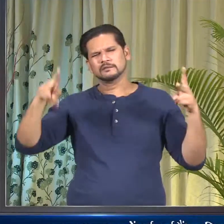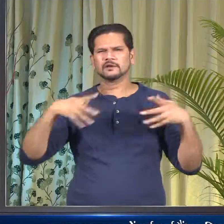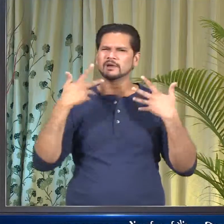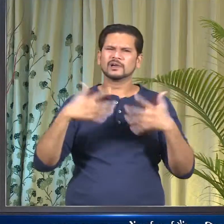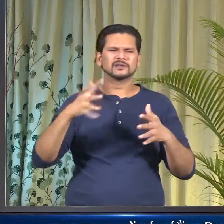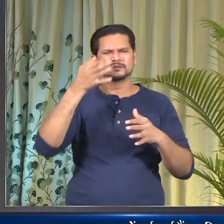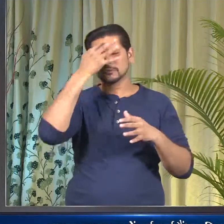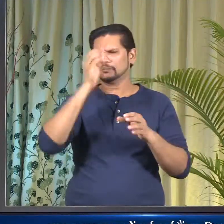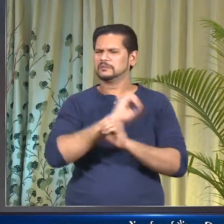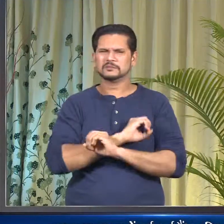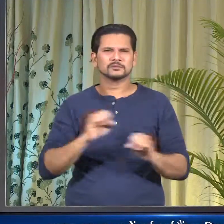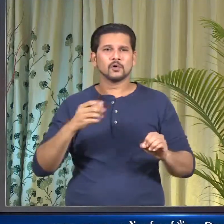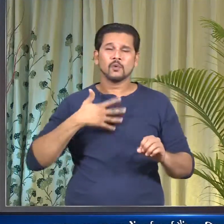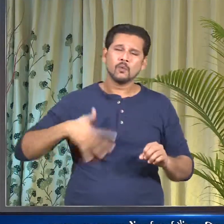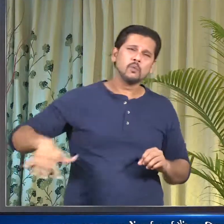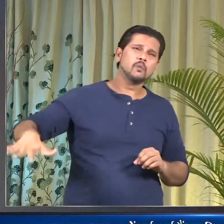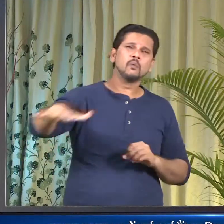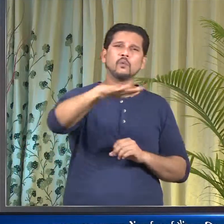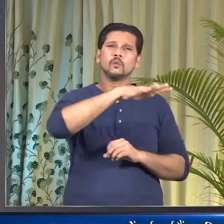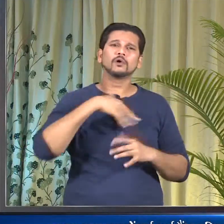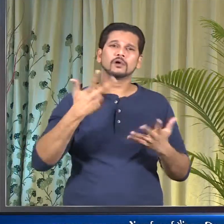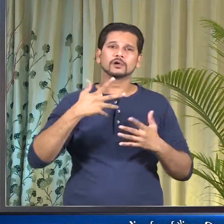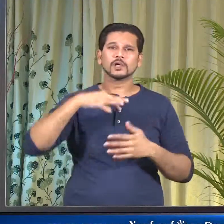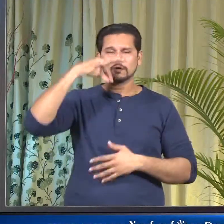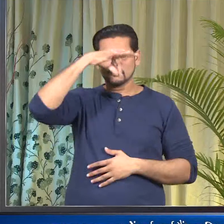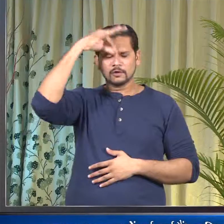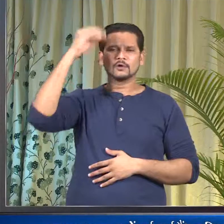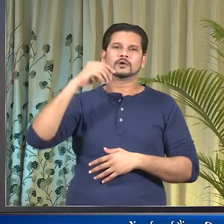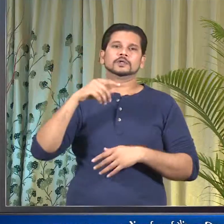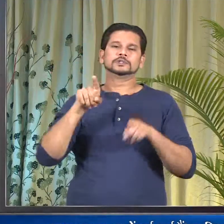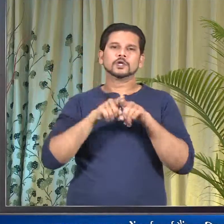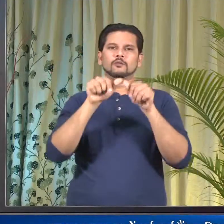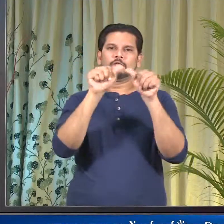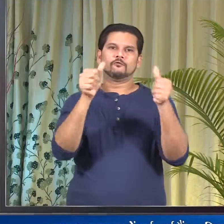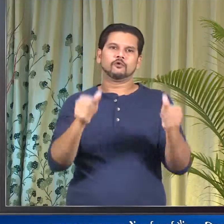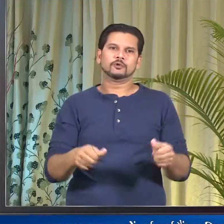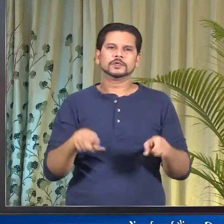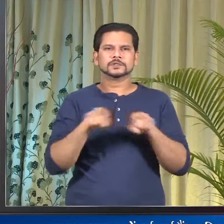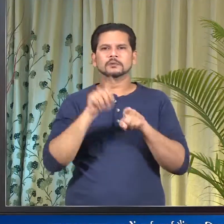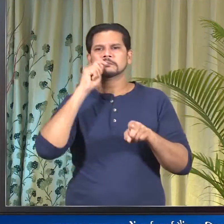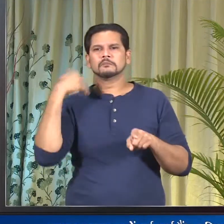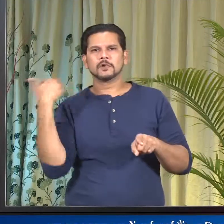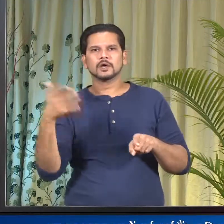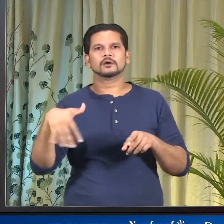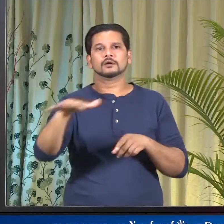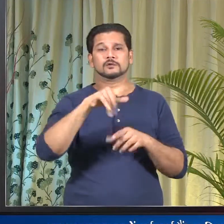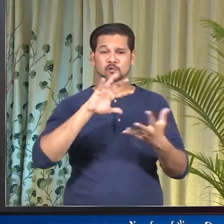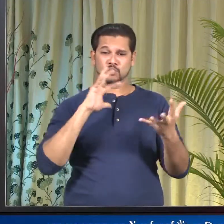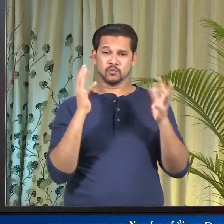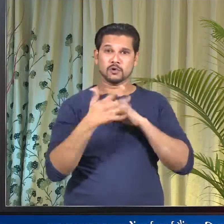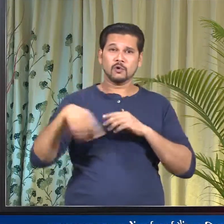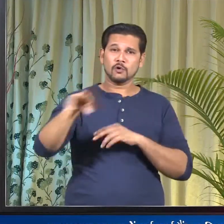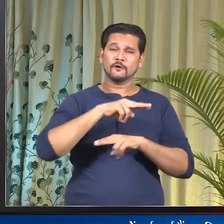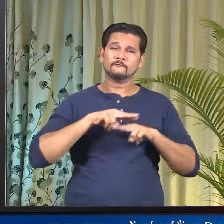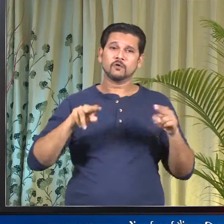हम सब आत्मा रूप में भाई भाई हैं, ये विश्व एक परिवार है, और इसलिए सब के